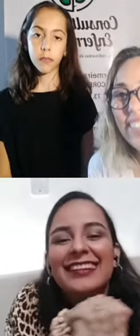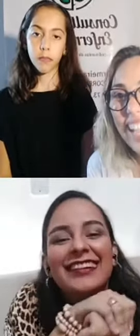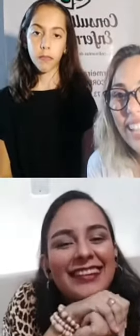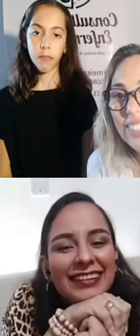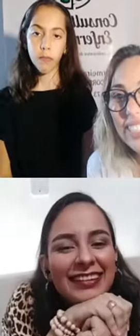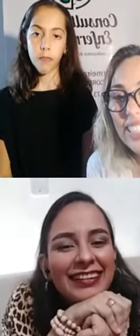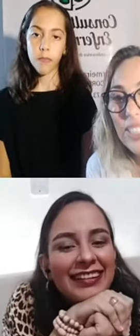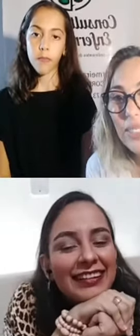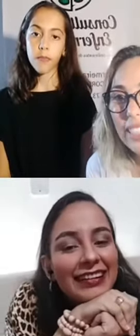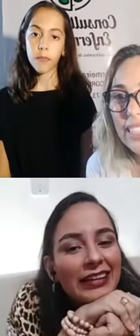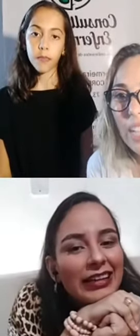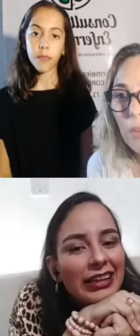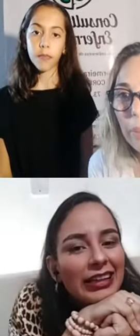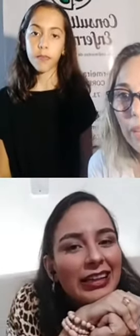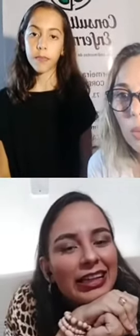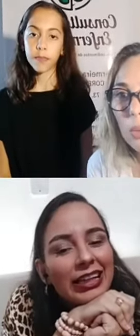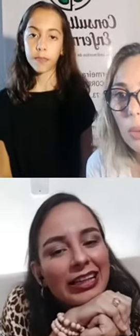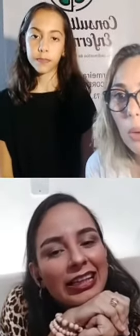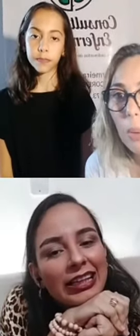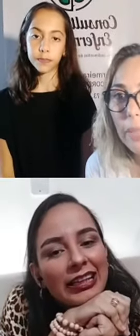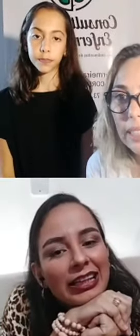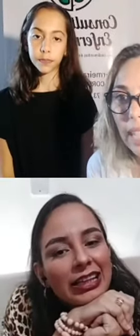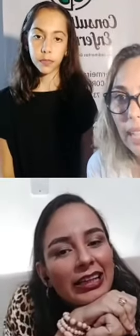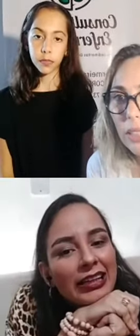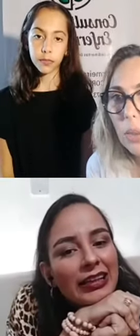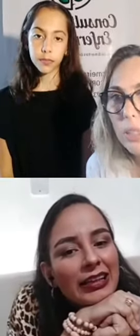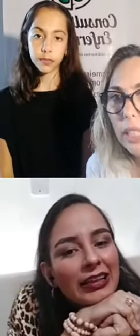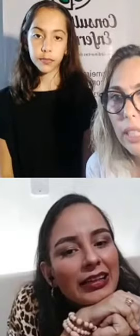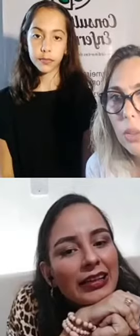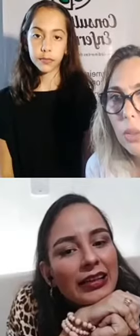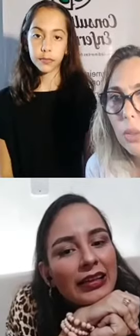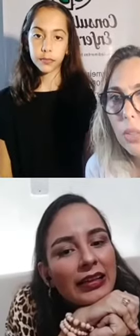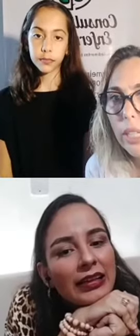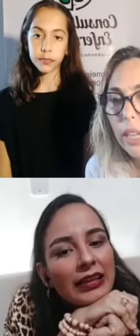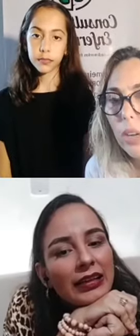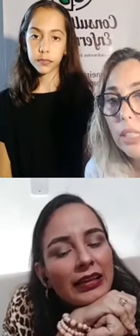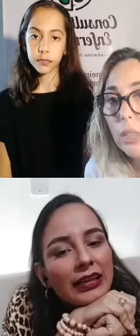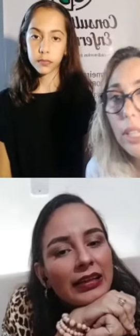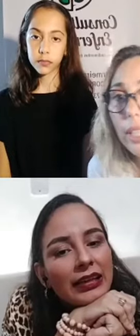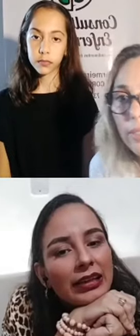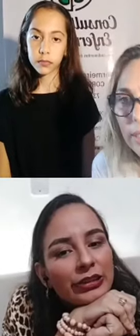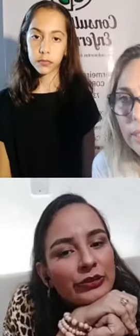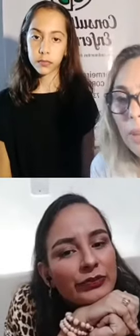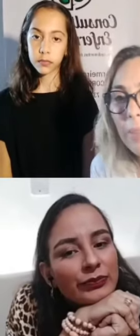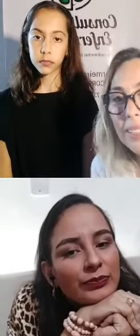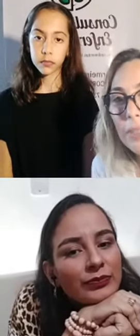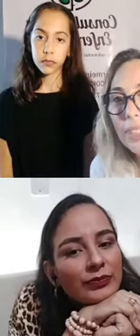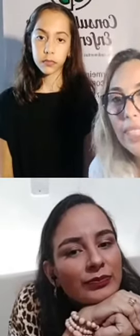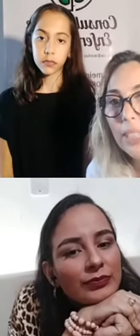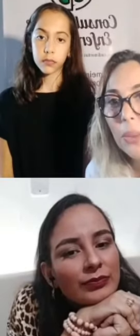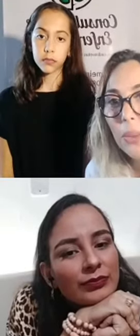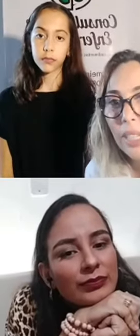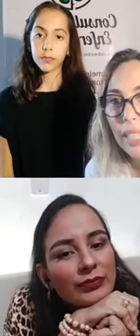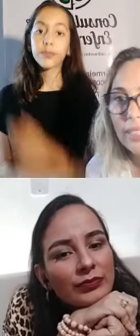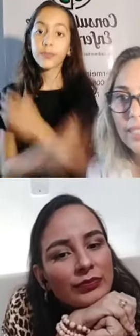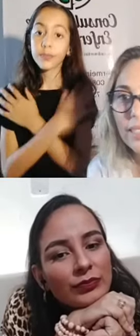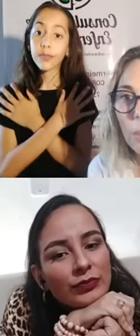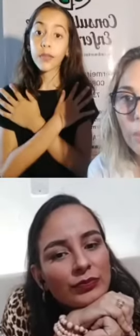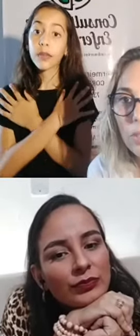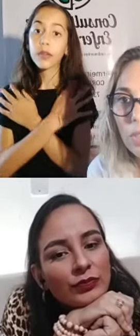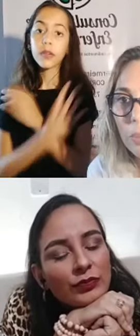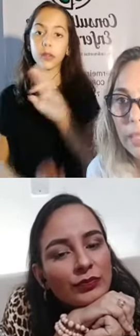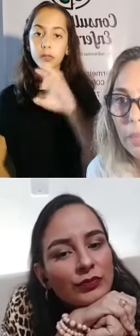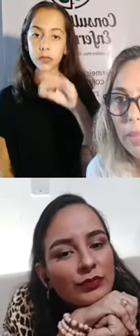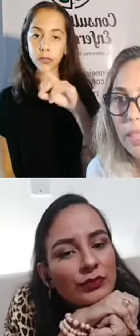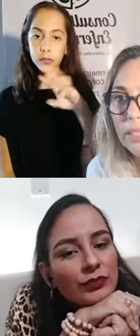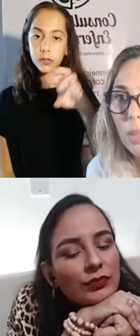Ô, Darluce, deixa eu ver aqui se é uma pergunta ou um comentário. Rodrigo Rivas, um abraço, Rodrigo. Nesse momento